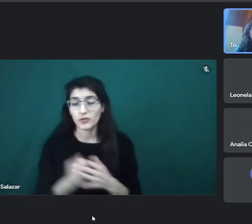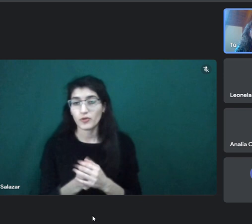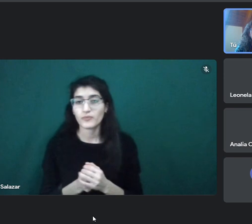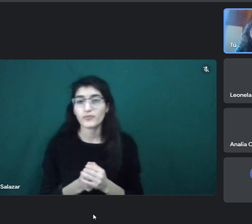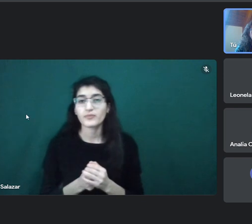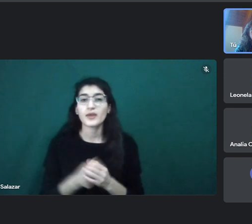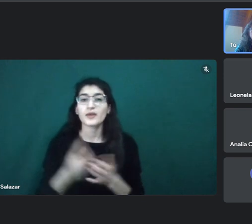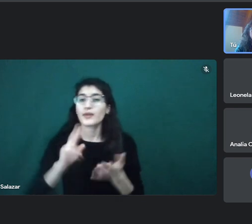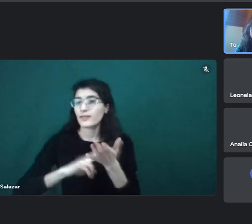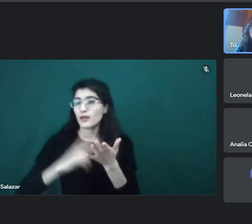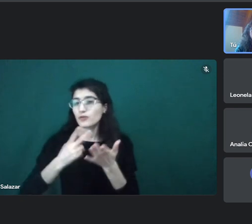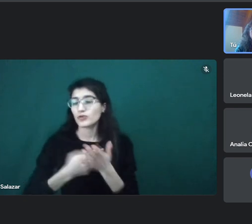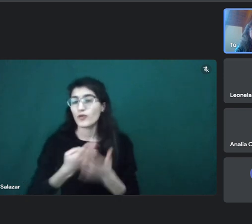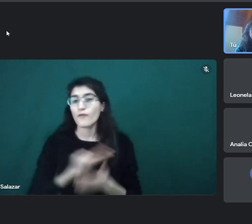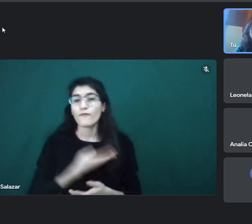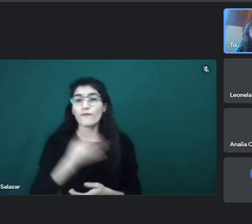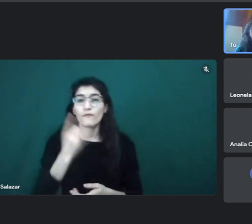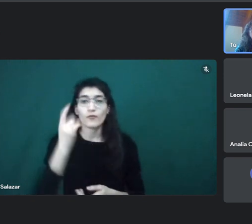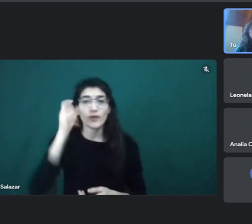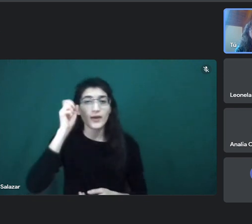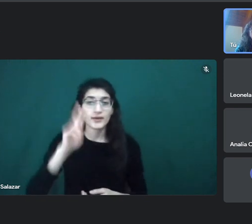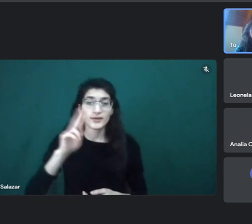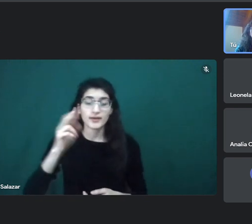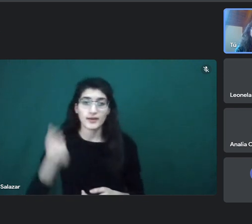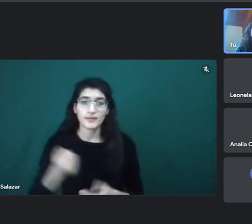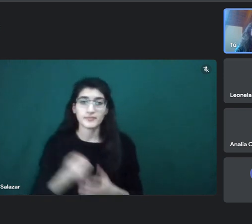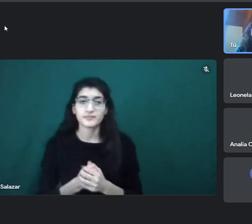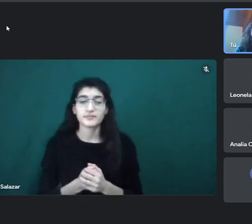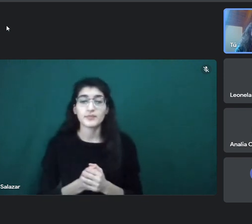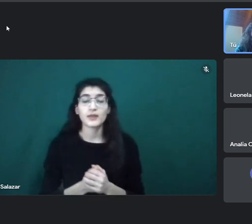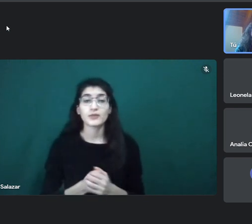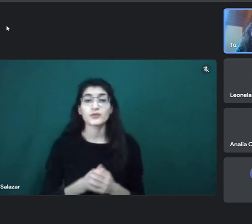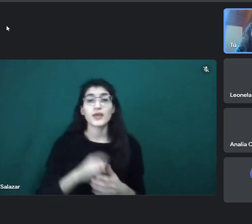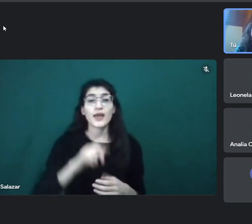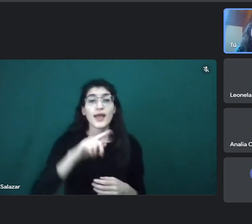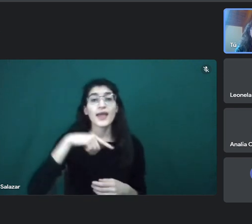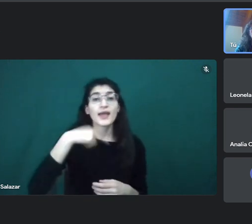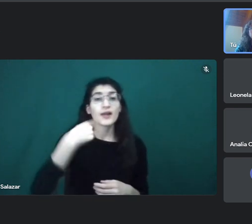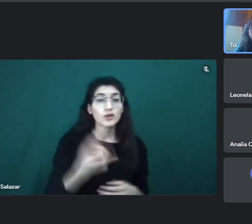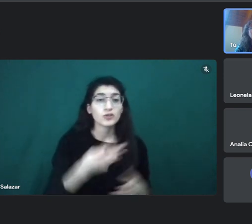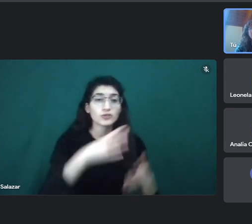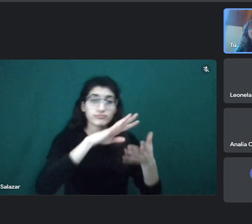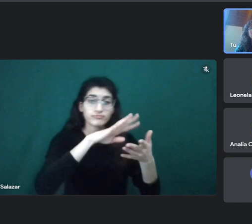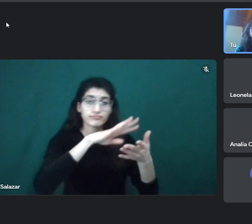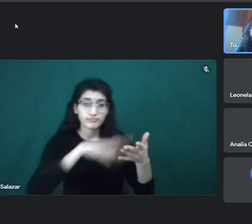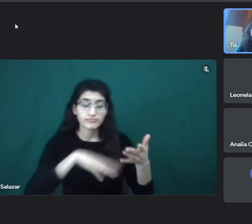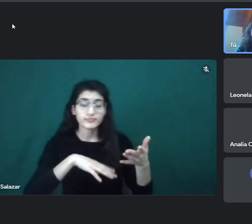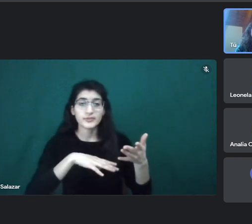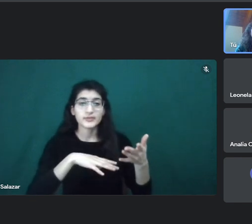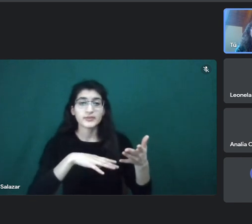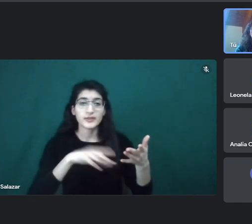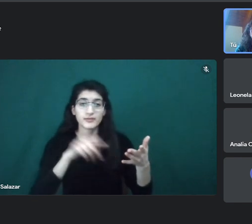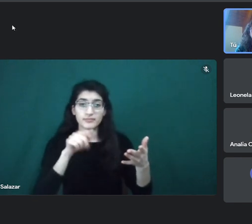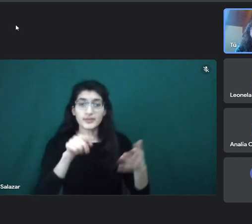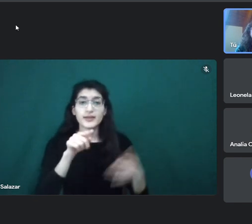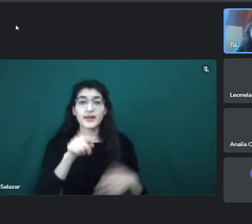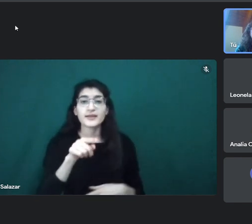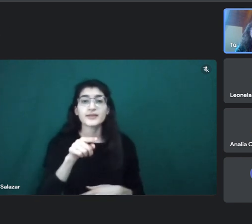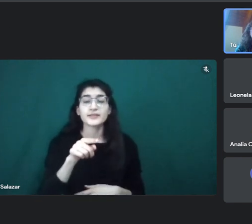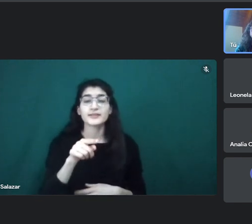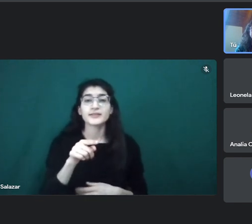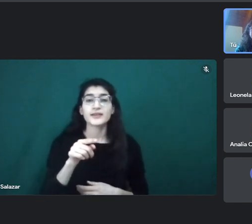para hacer es este que tenemos, is designed, que puede ser es diseñada o se